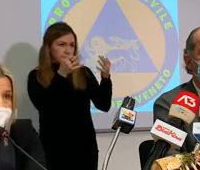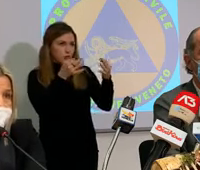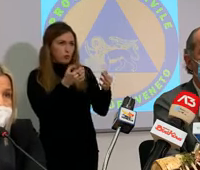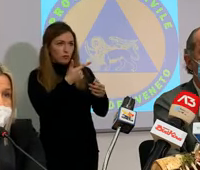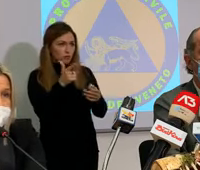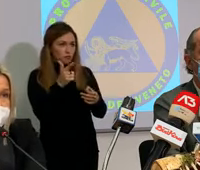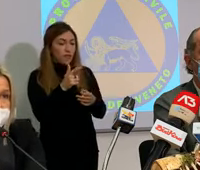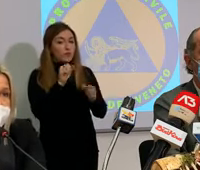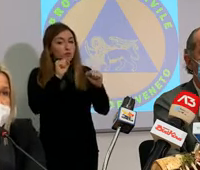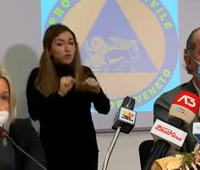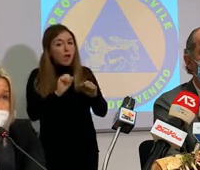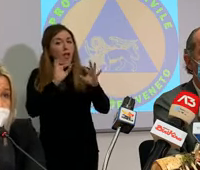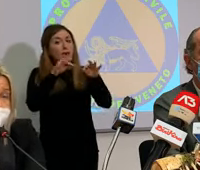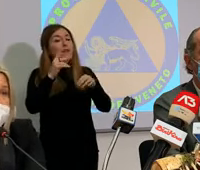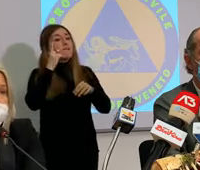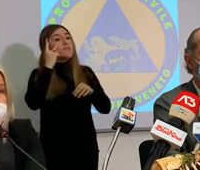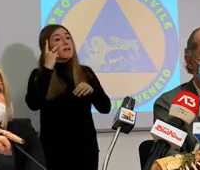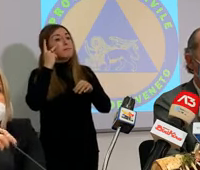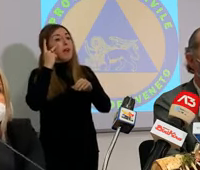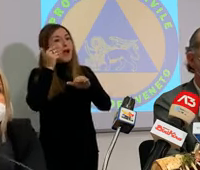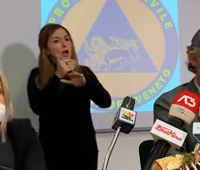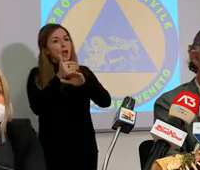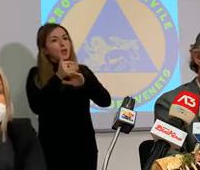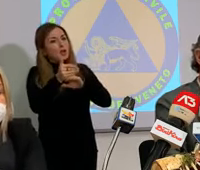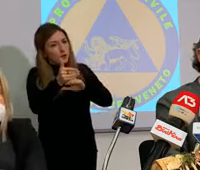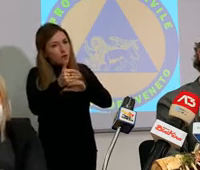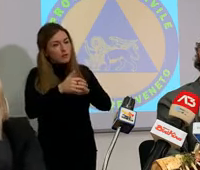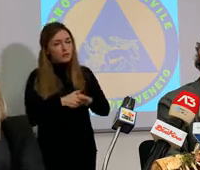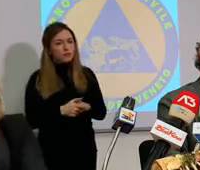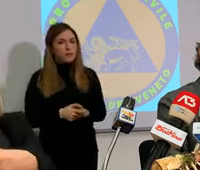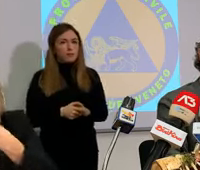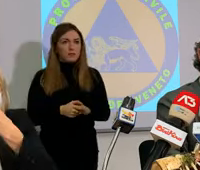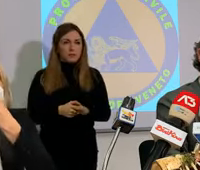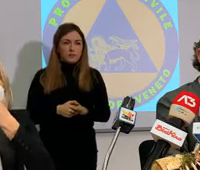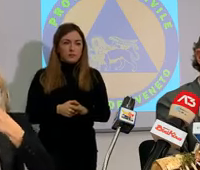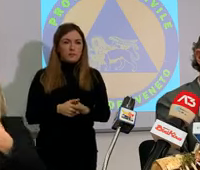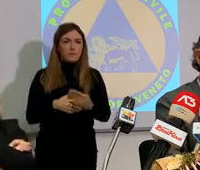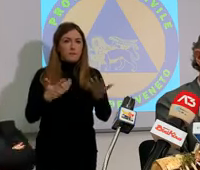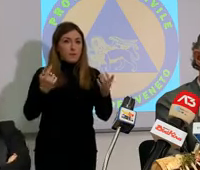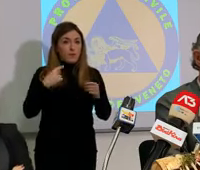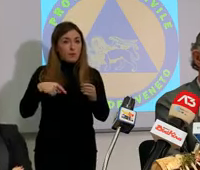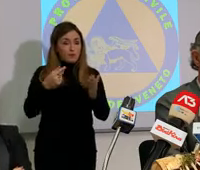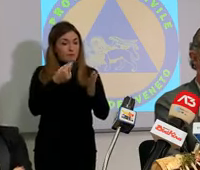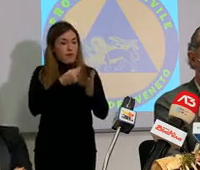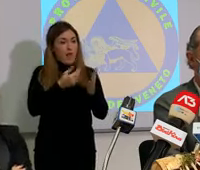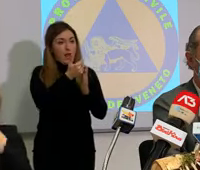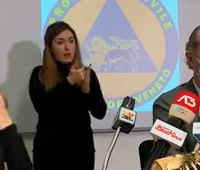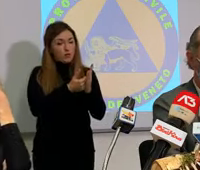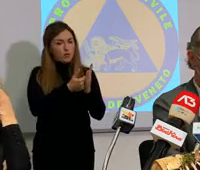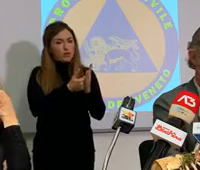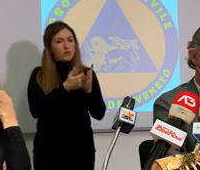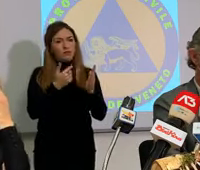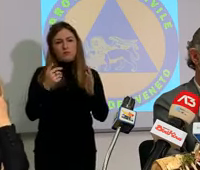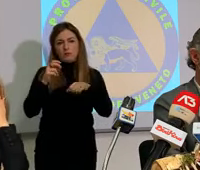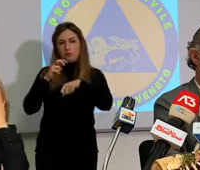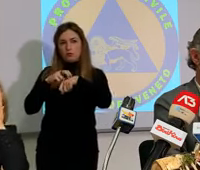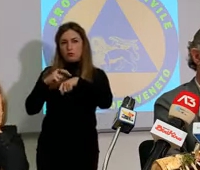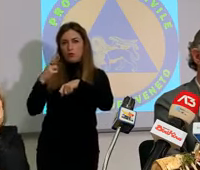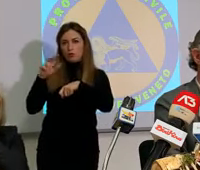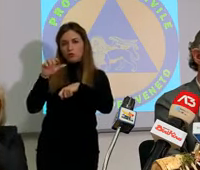sono eccetera a febbraio inoltrato comunque noi nel nostro piano che abbiamo ne parlavo la dottoressa russo le dice